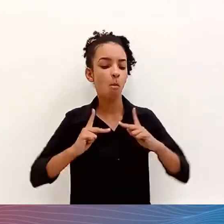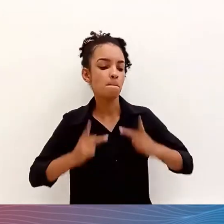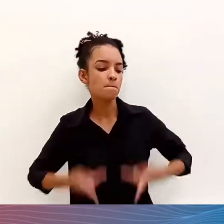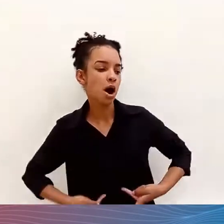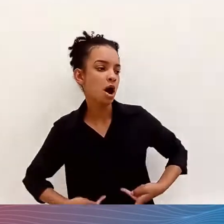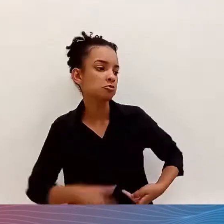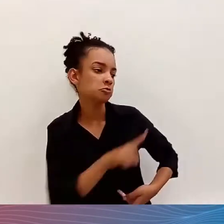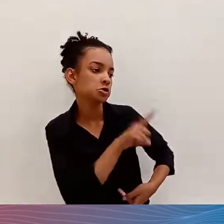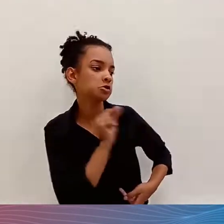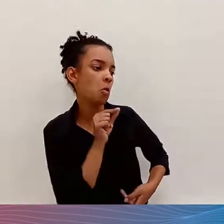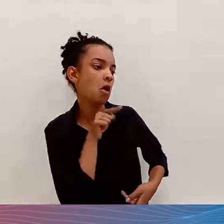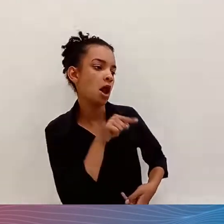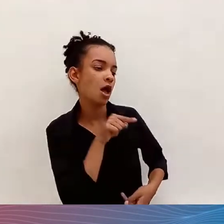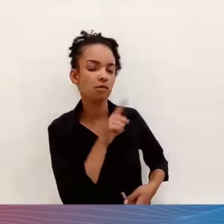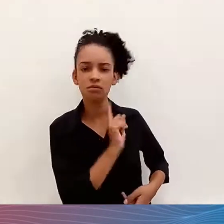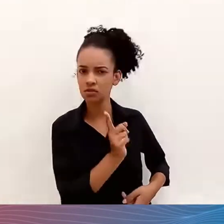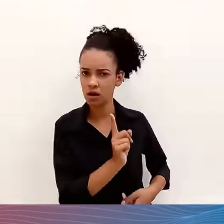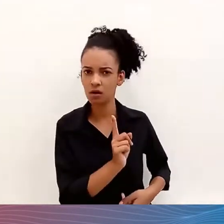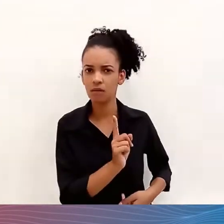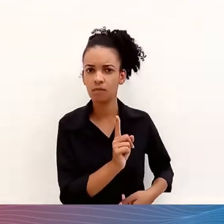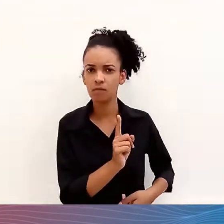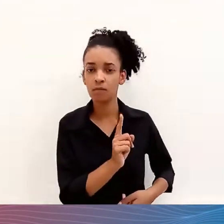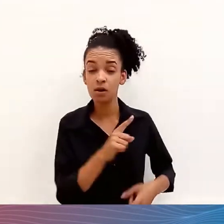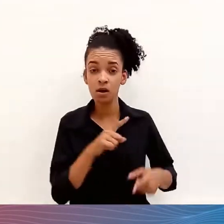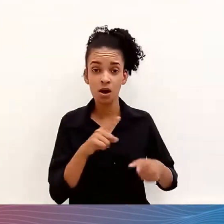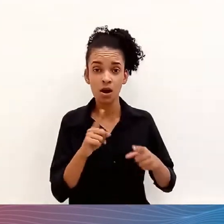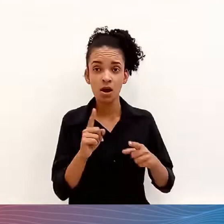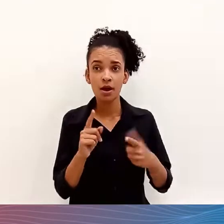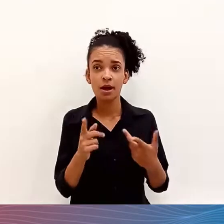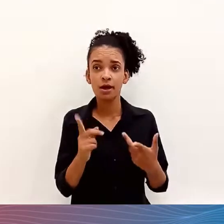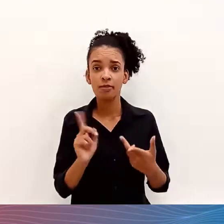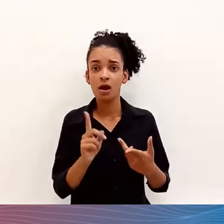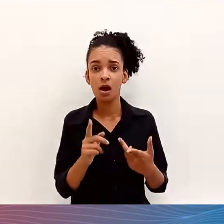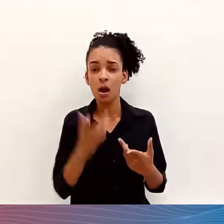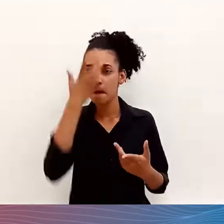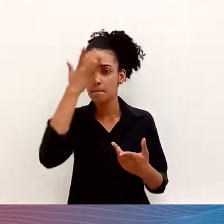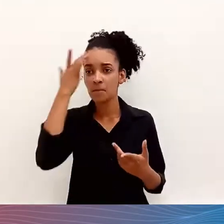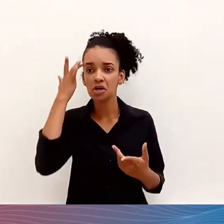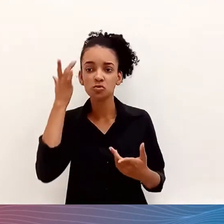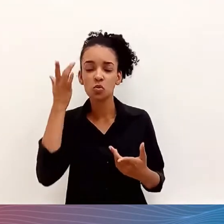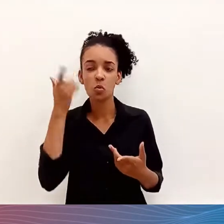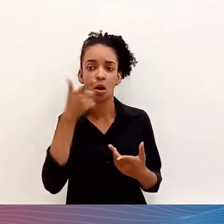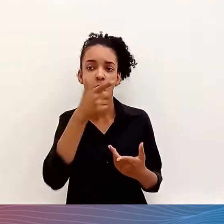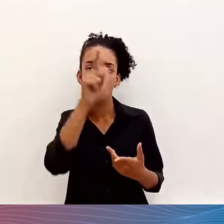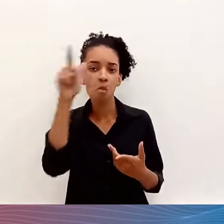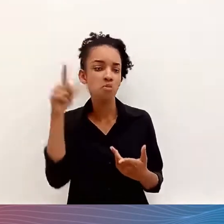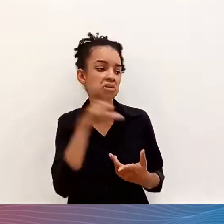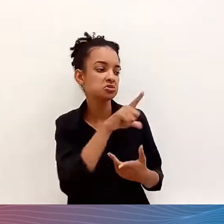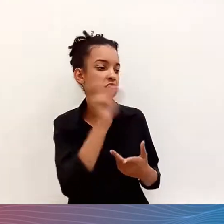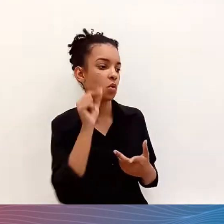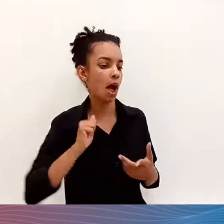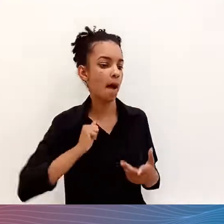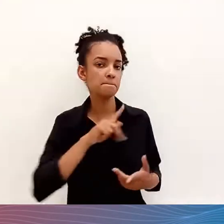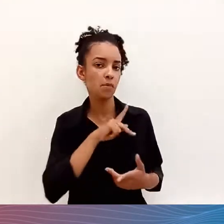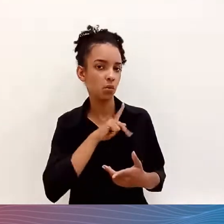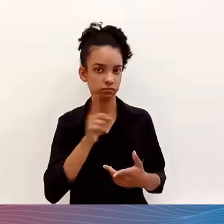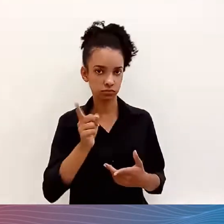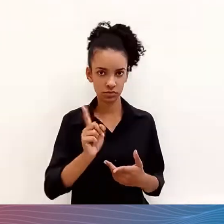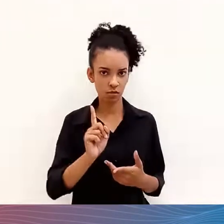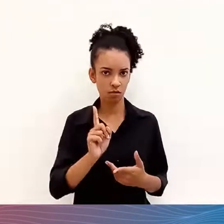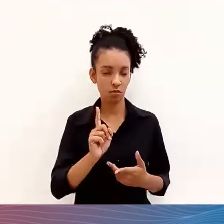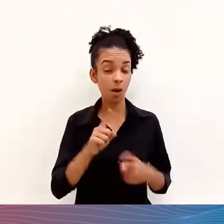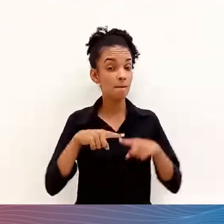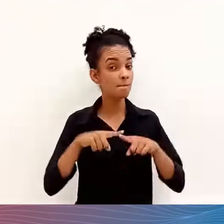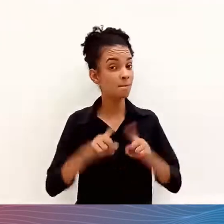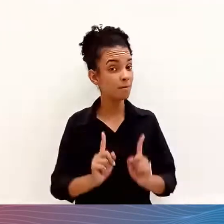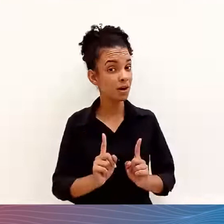Ele não é da parte de homens, nem é por intermédio de homem algum, não é por meio de